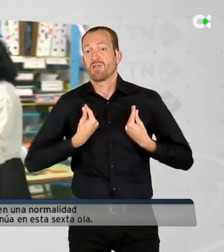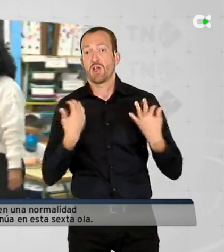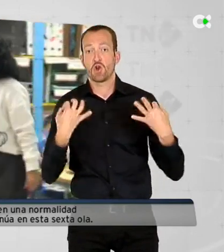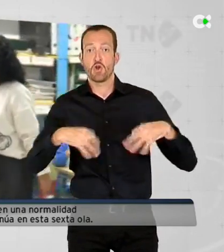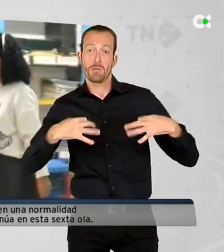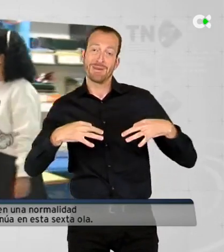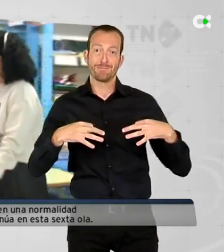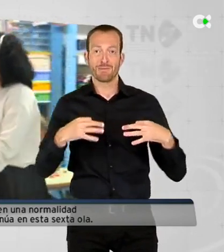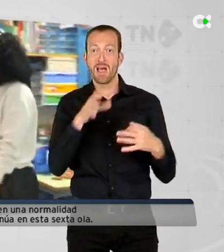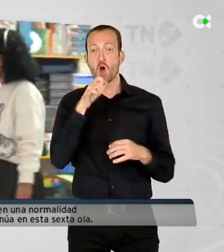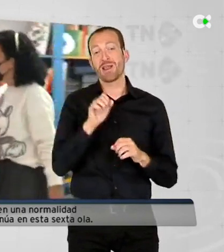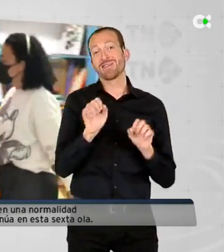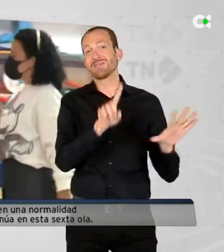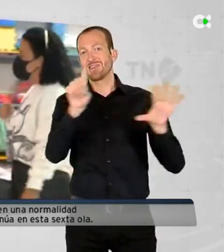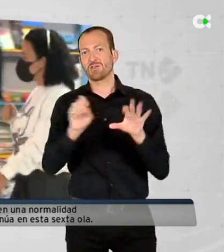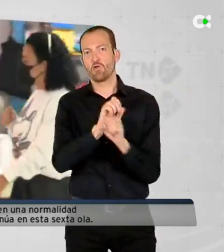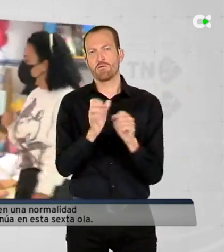continúa en esta sexta ola.